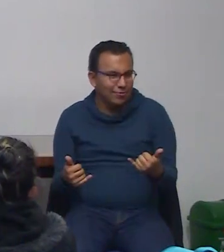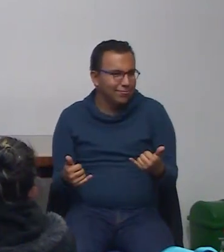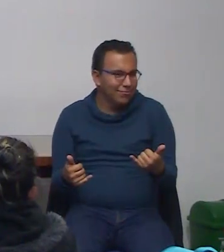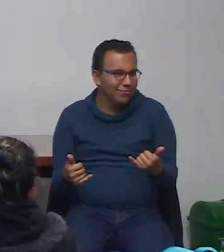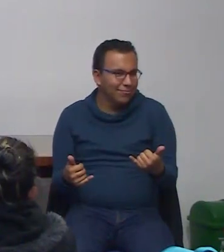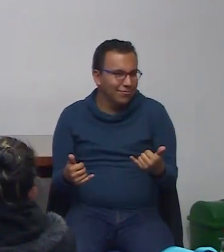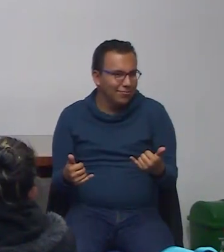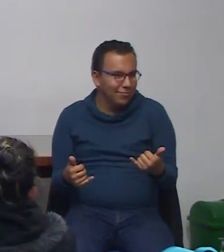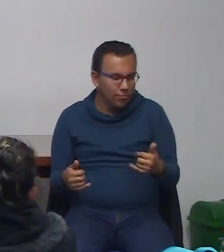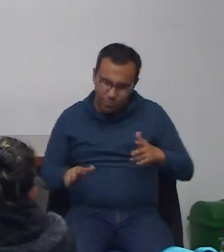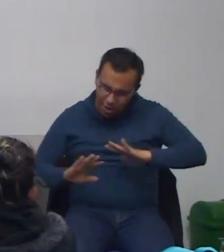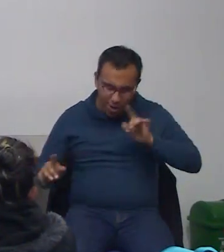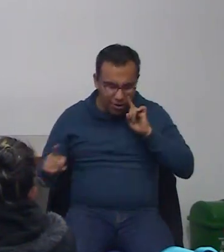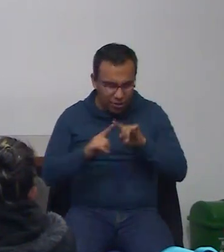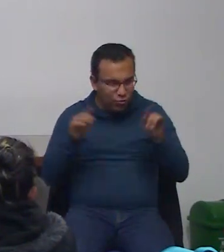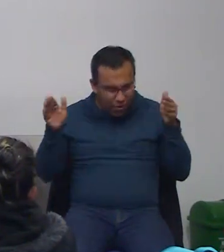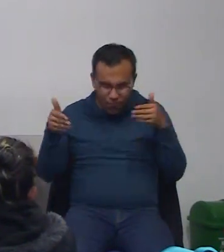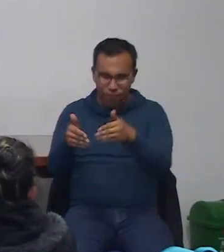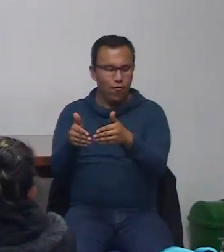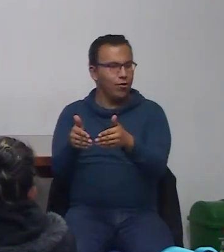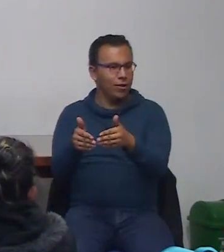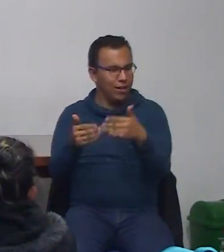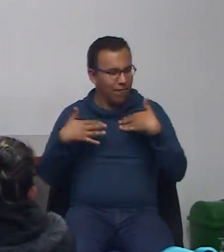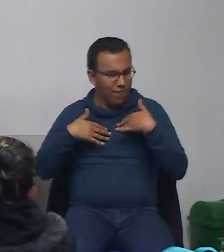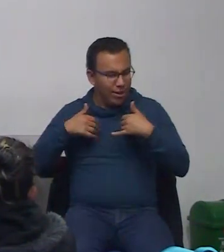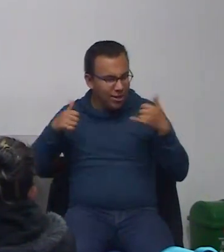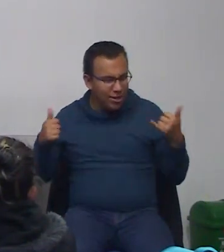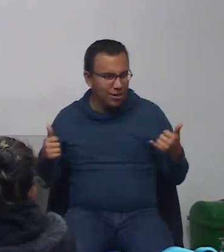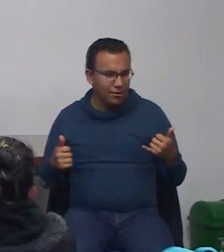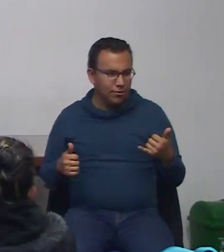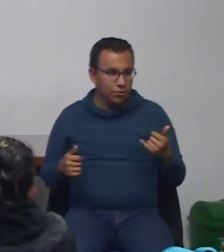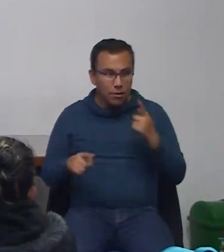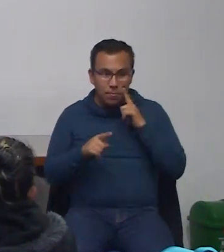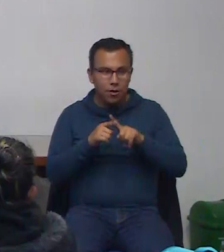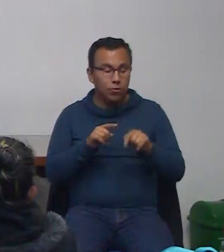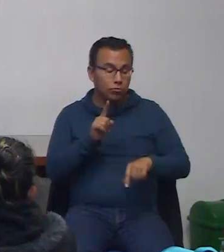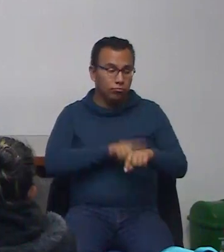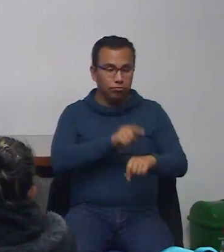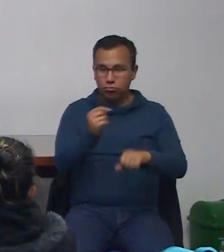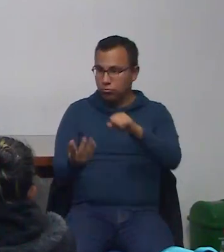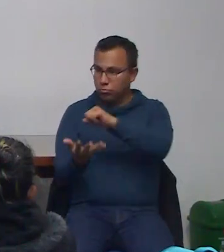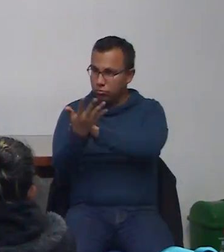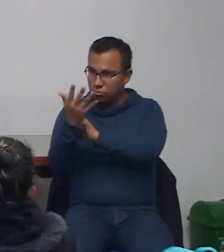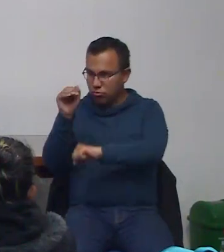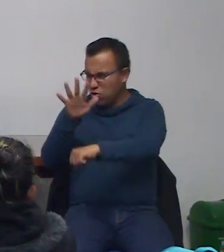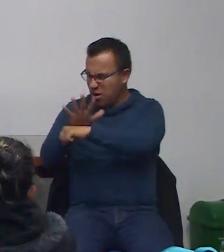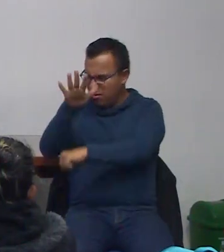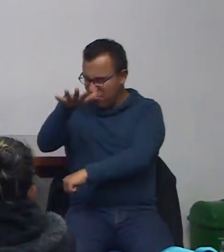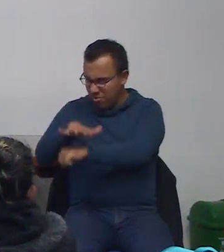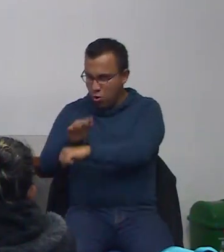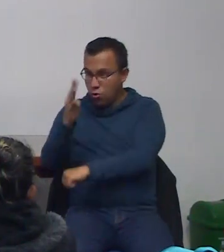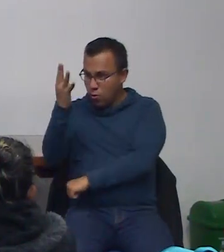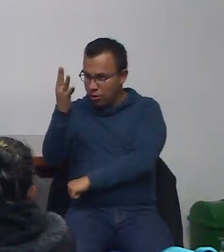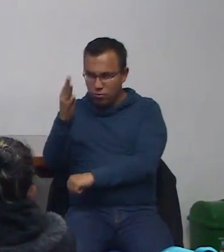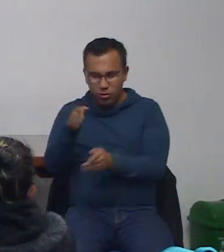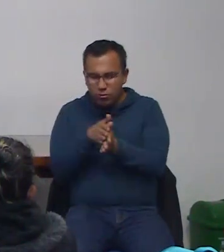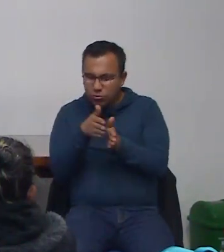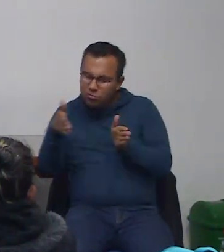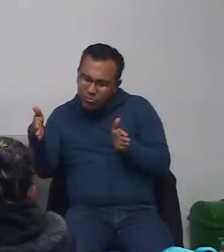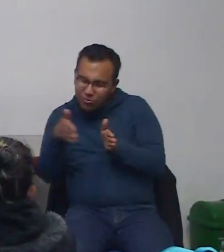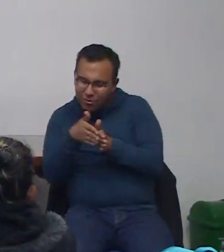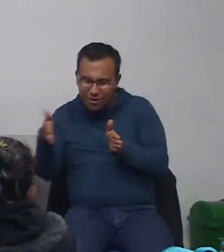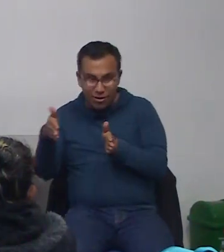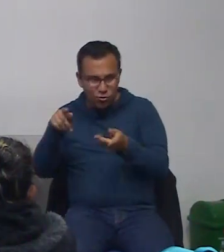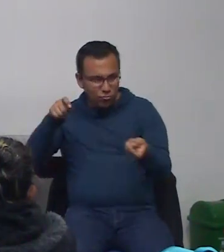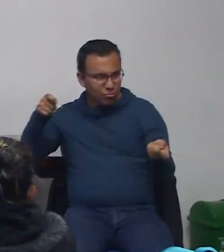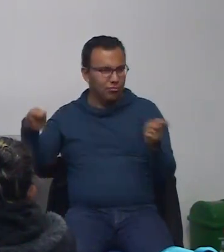y eso es un enfoque muy grande también nuestro Sí el tema de la felicidad Entonces si el tema tuyo a las 5 o a las 4:30 o en ese espacio es que